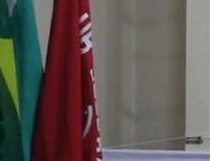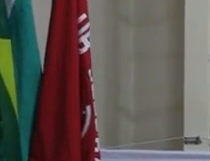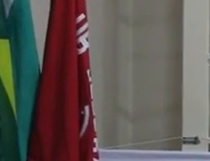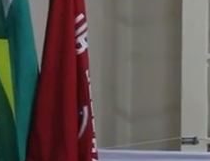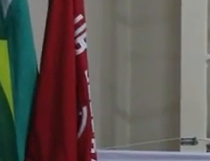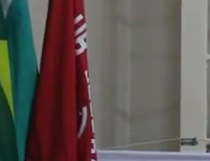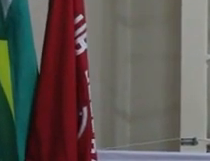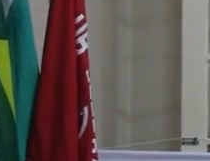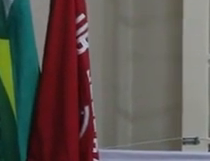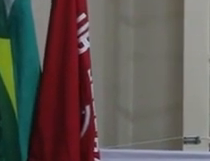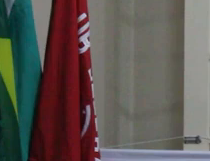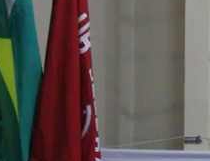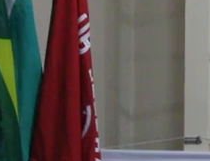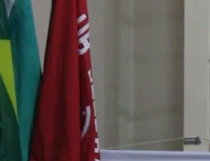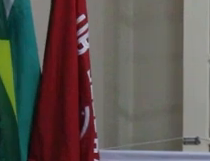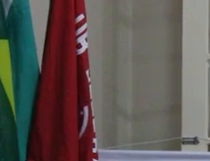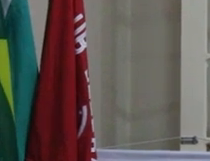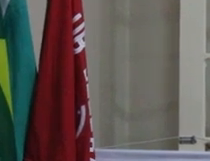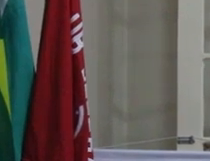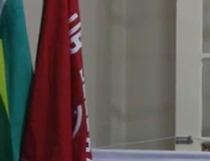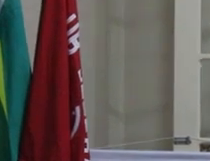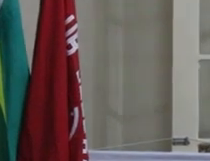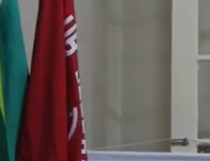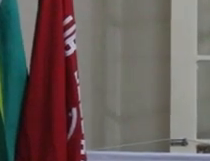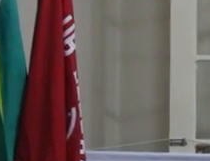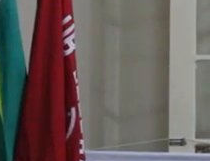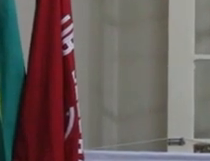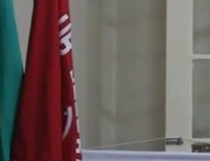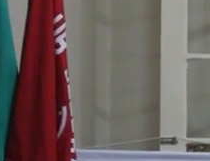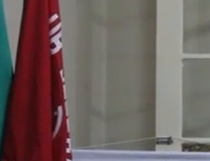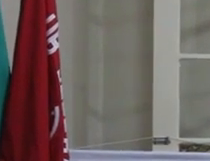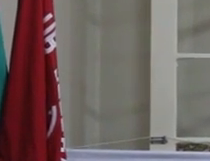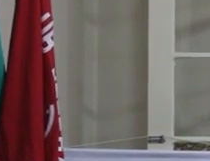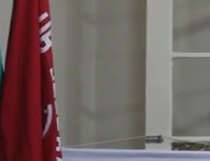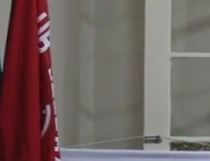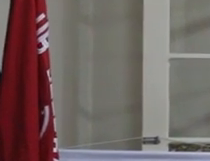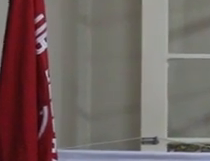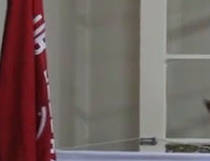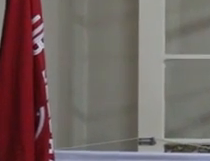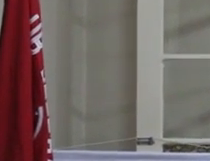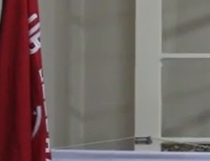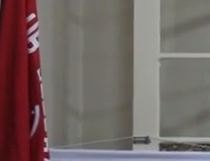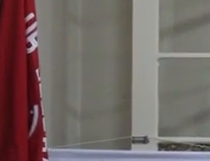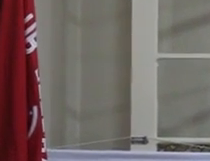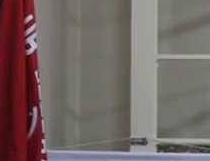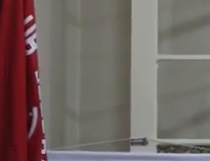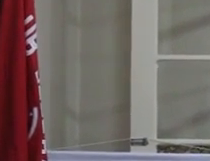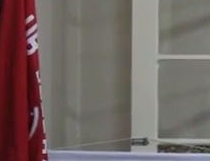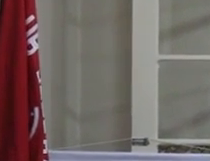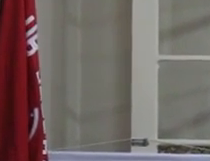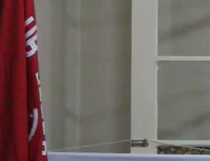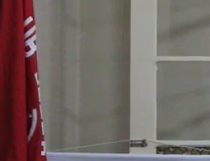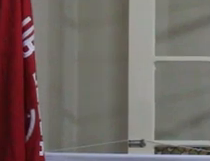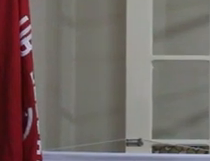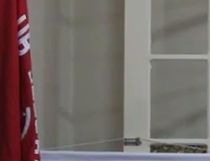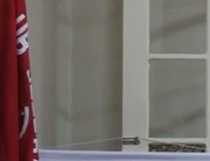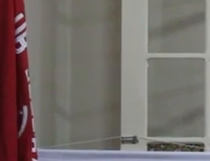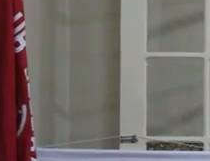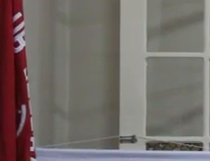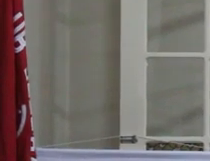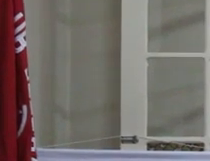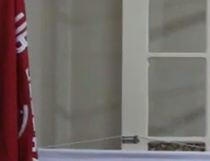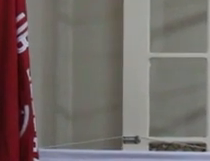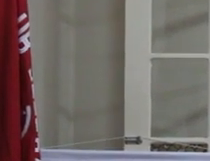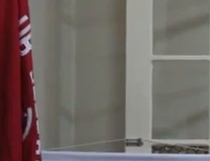Facomércio, Nessa Eduardo, já vai ser feito um prato típico com pinhão também. Experimentei a cerveja de